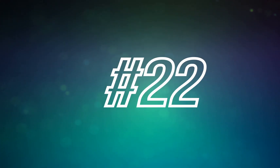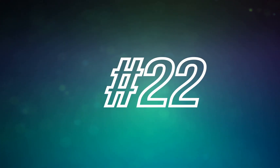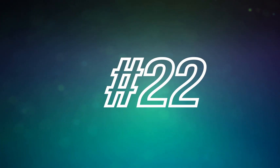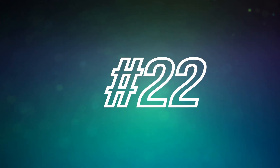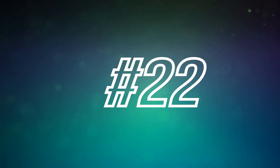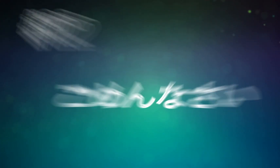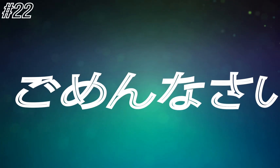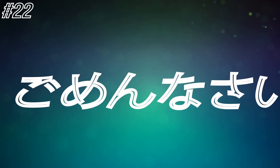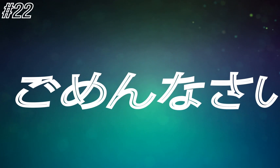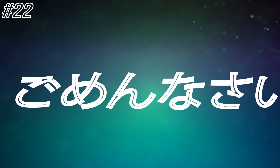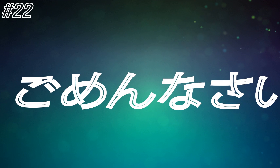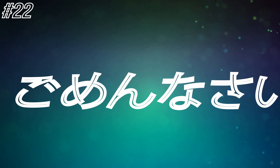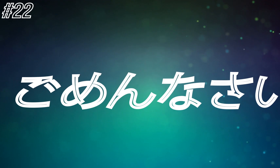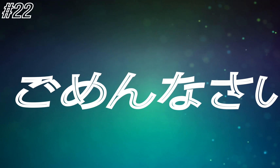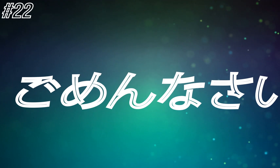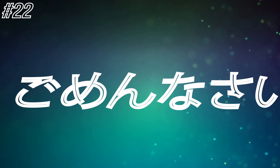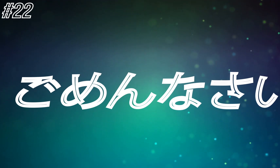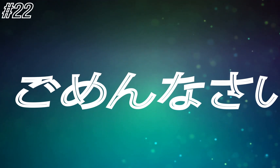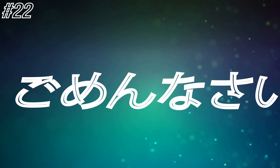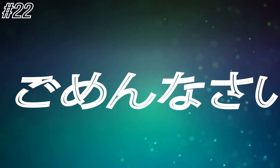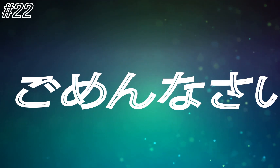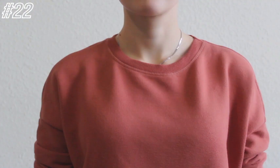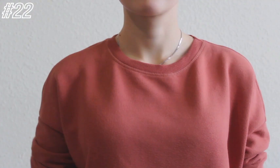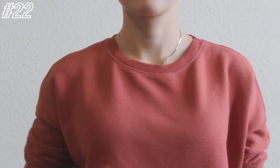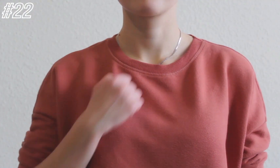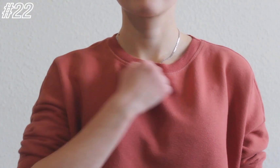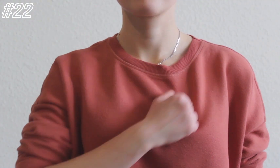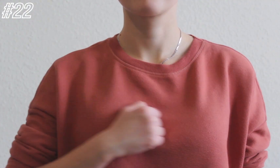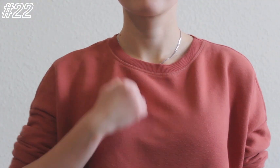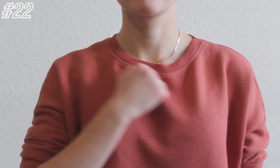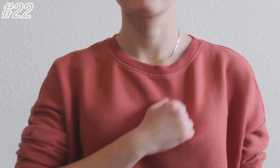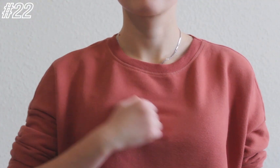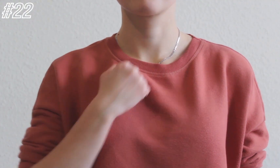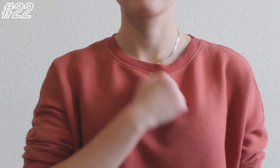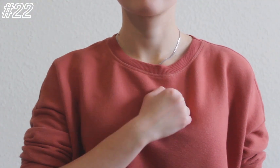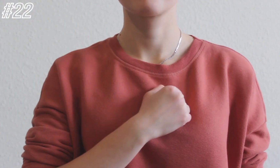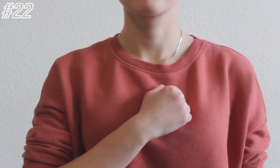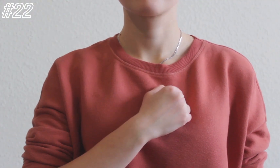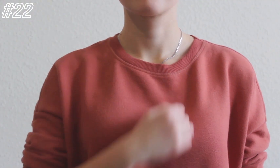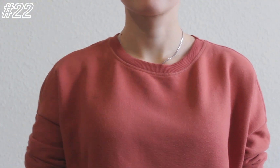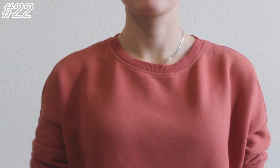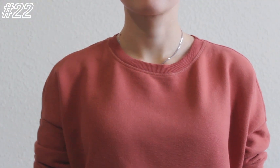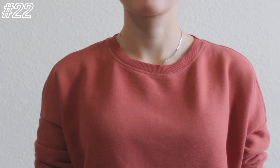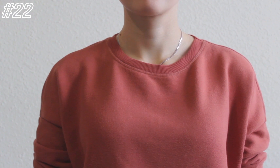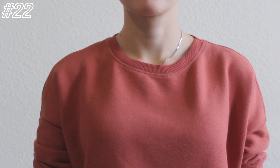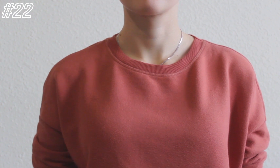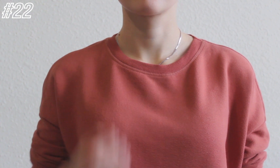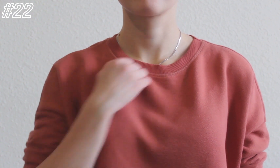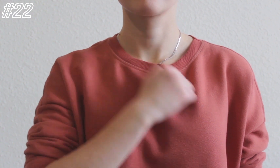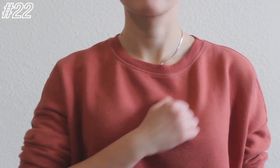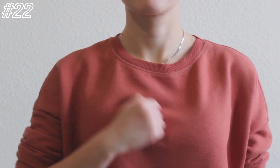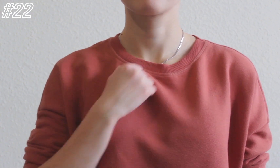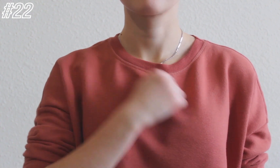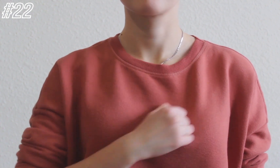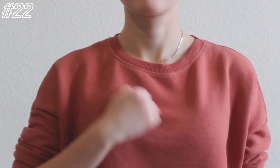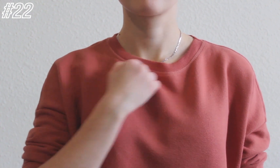22、ごめんなさい。右手で拳を作って胸の前で円を描きます。時計回